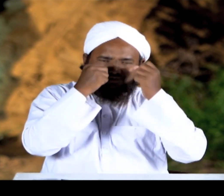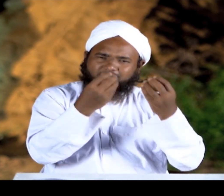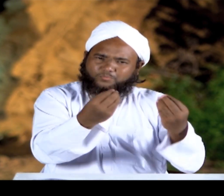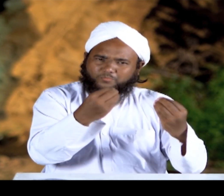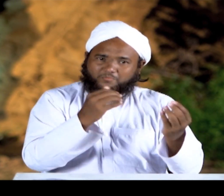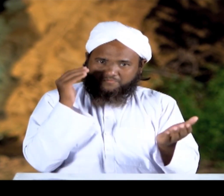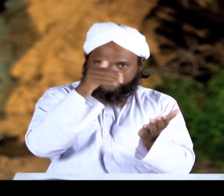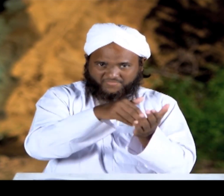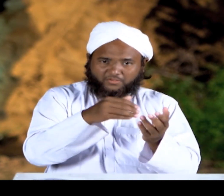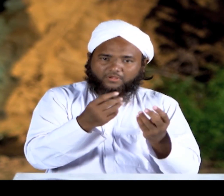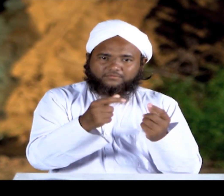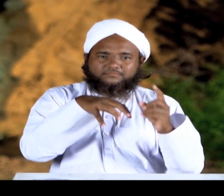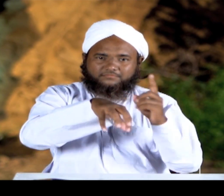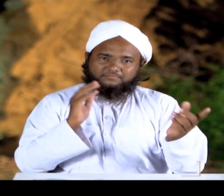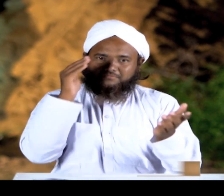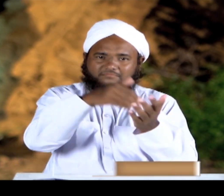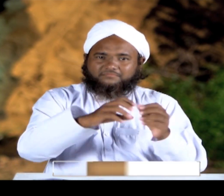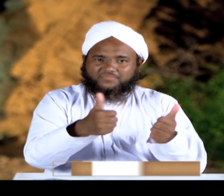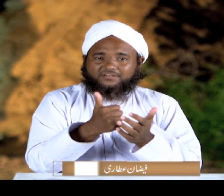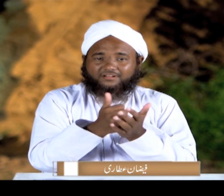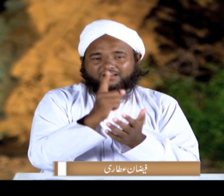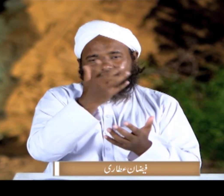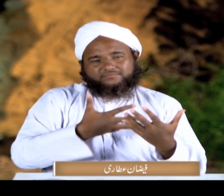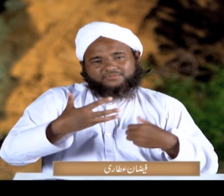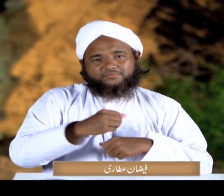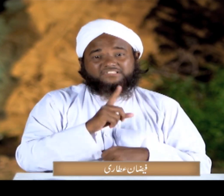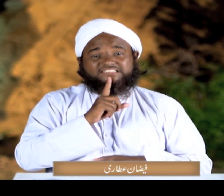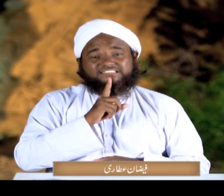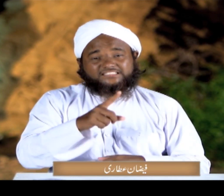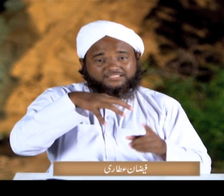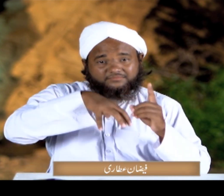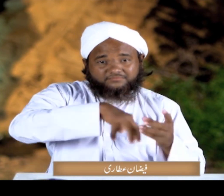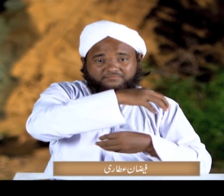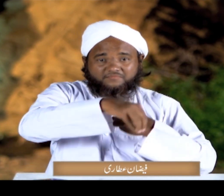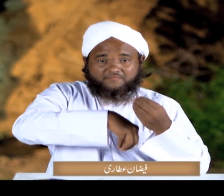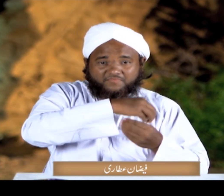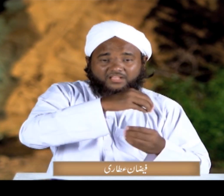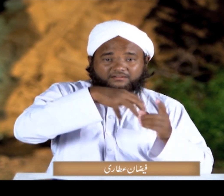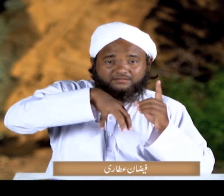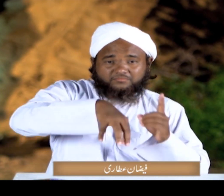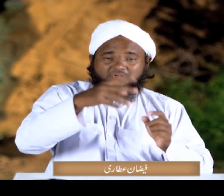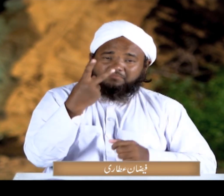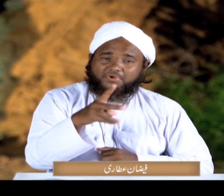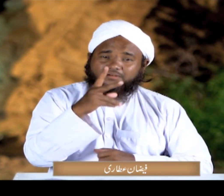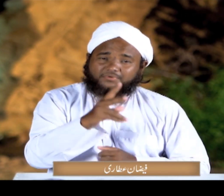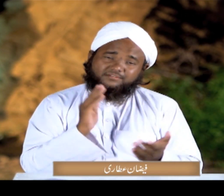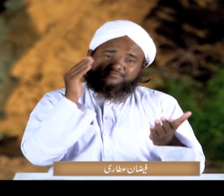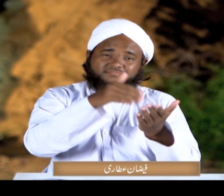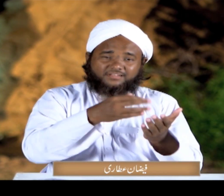اللہ پاک ہم سب کو مکے اور مدینے کی سچی محبت عطا فرمائے اور بار بار با ادب حاضری